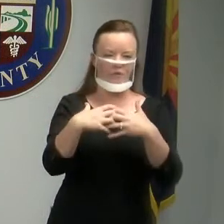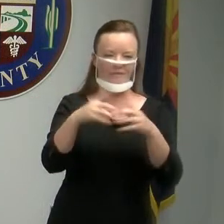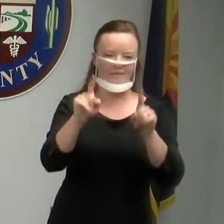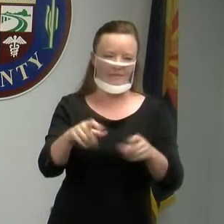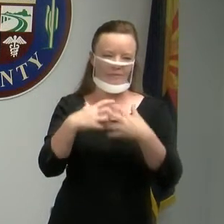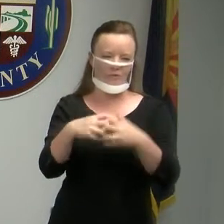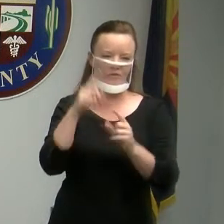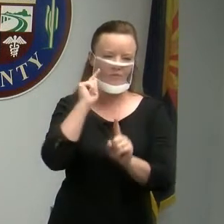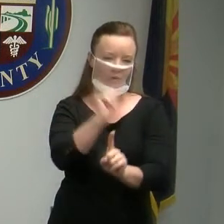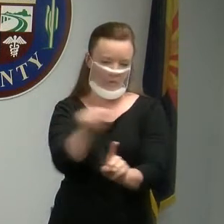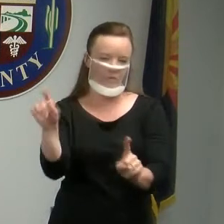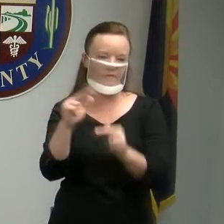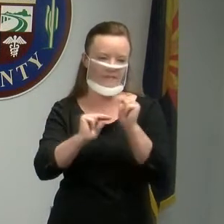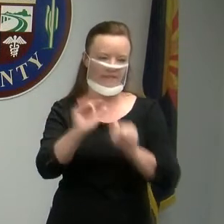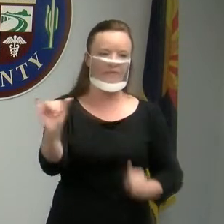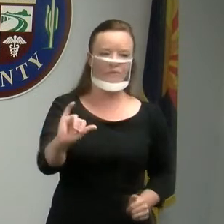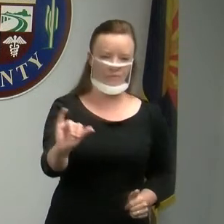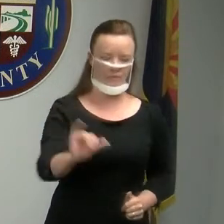facilities.